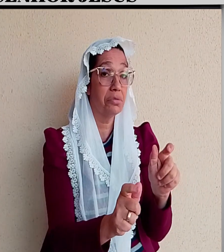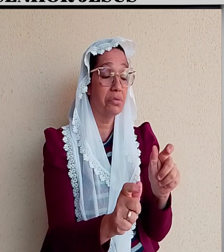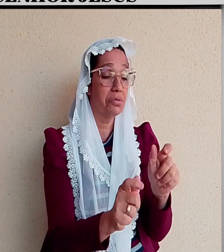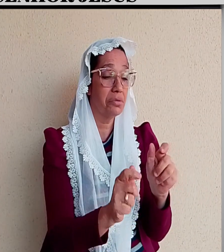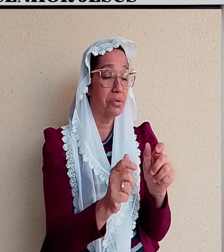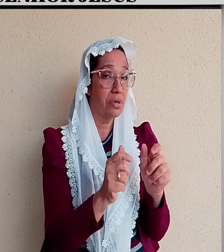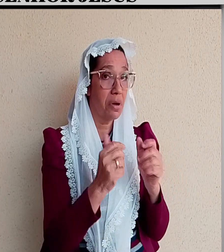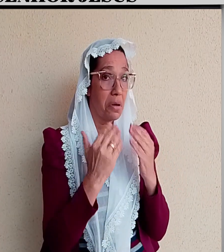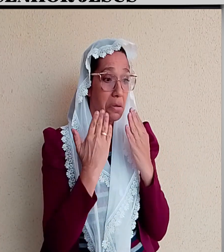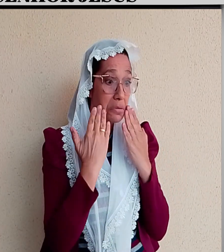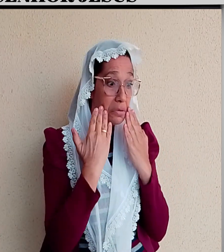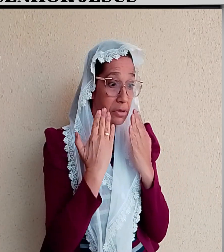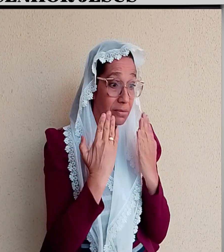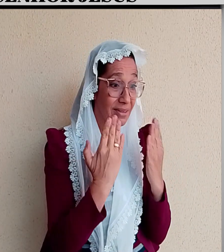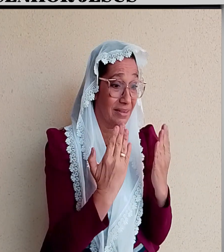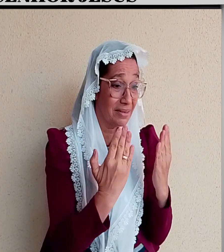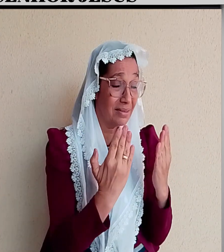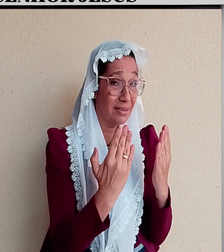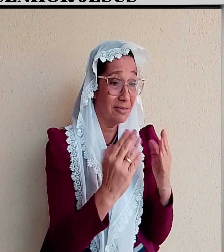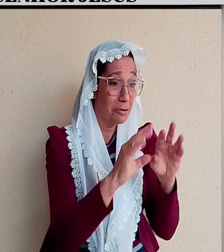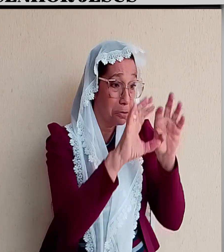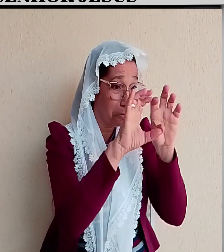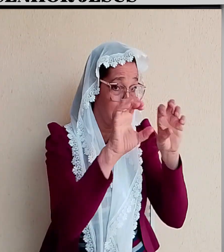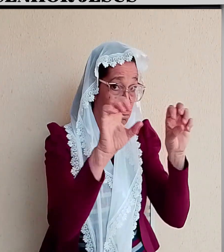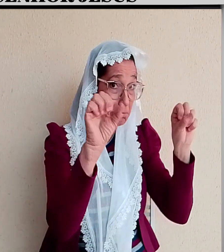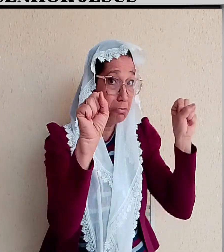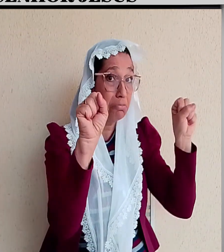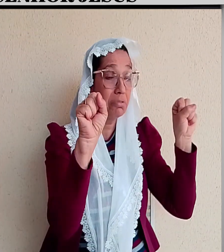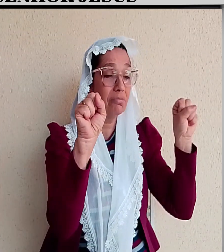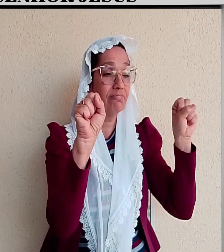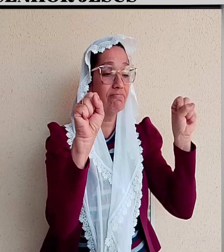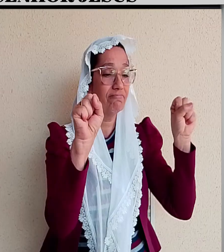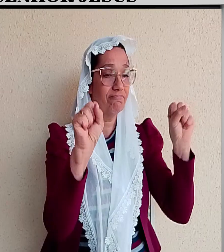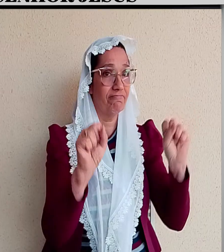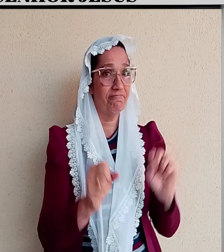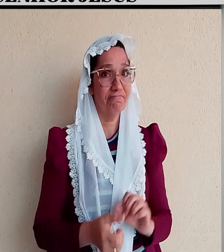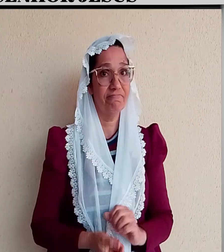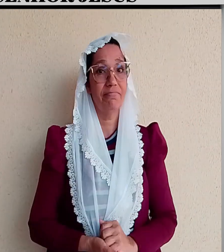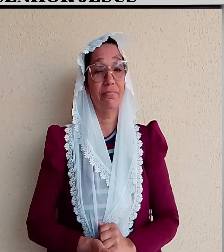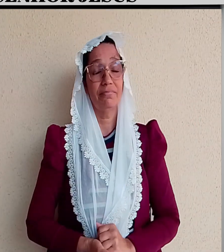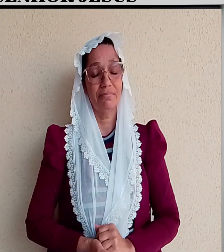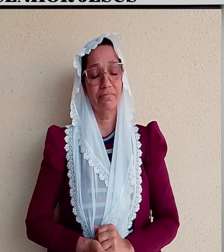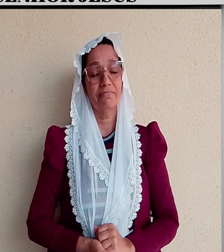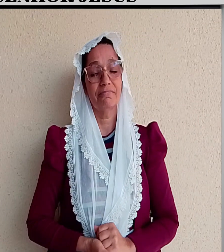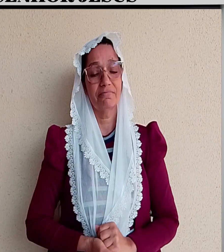feita para os discípulos. Serão odiados para o mundo, aleluia.